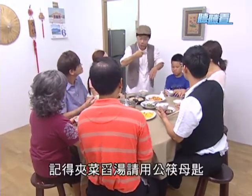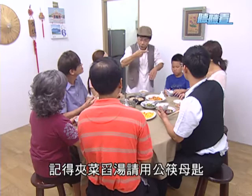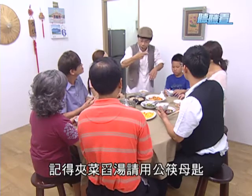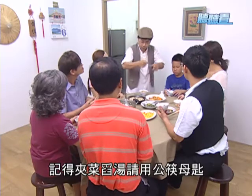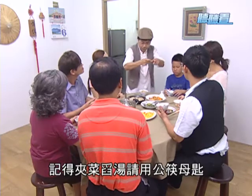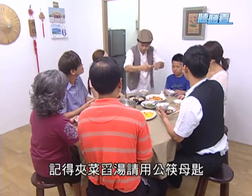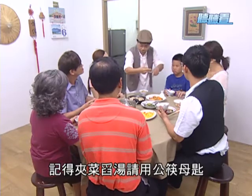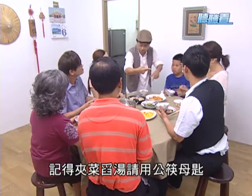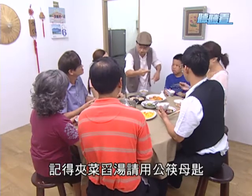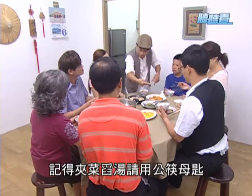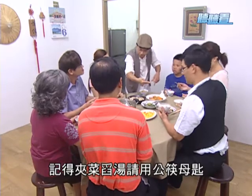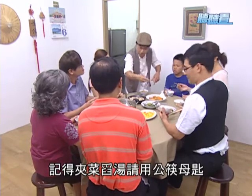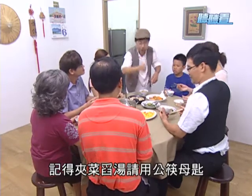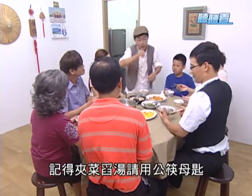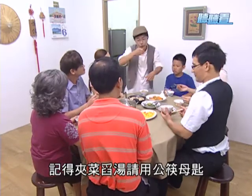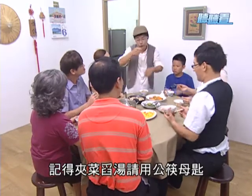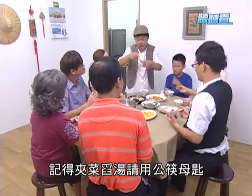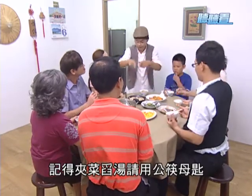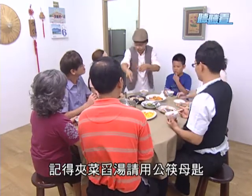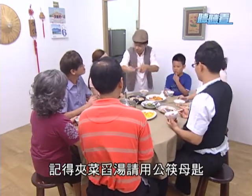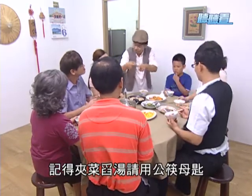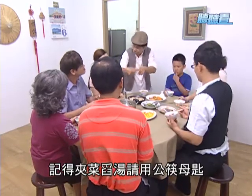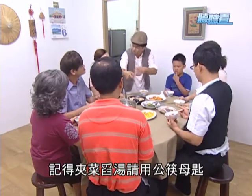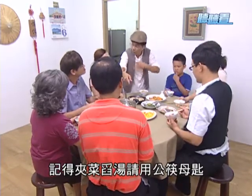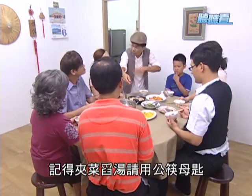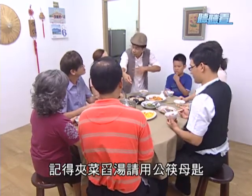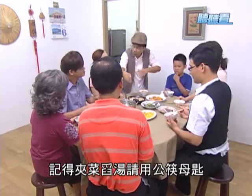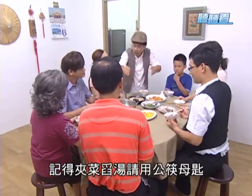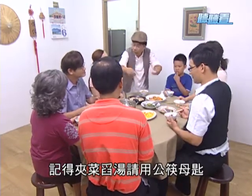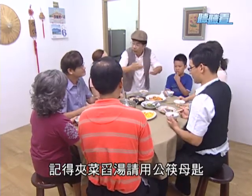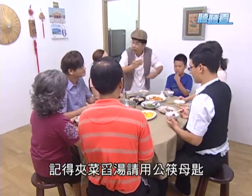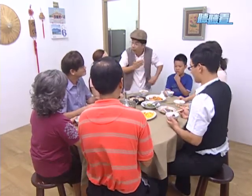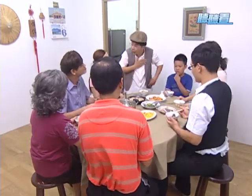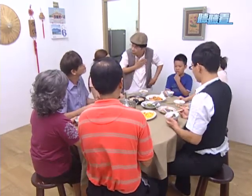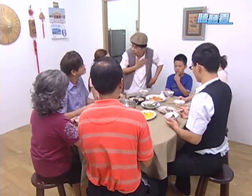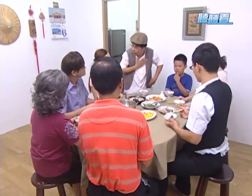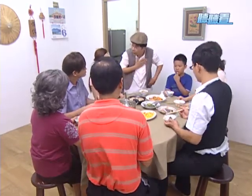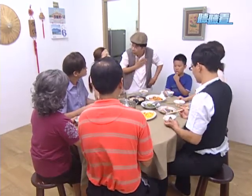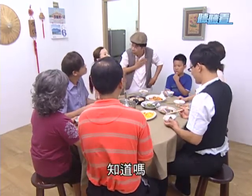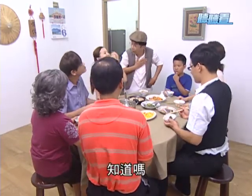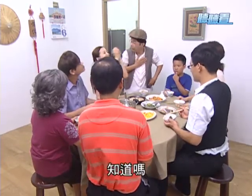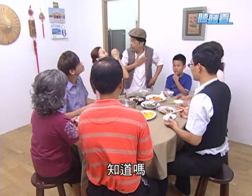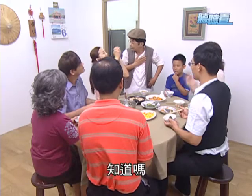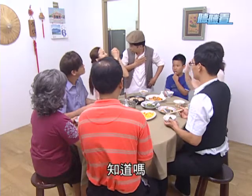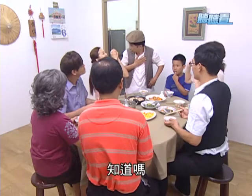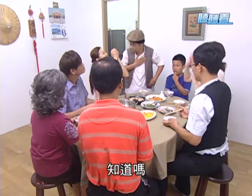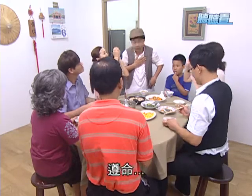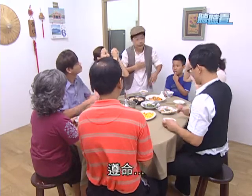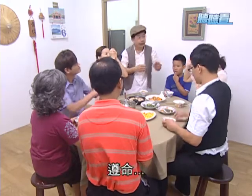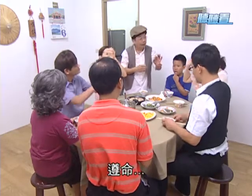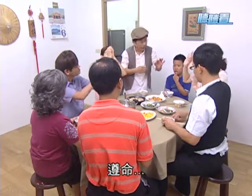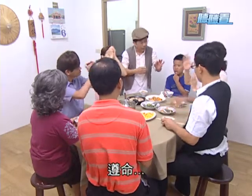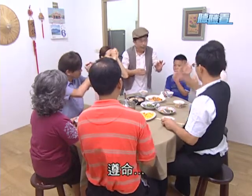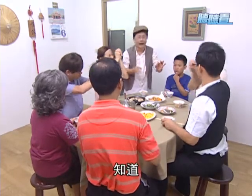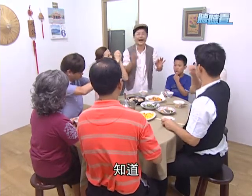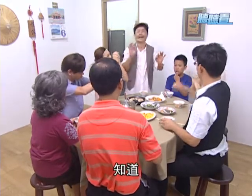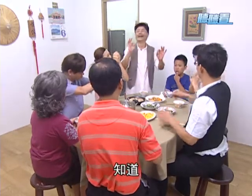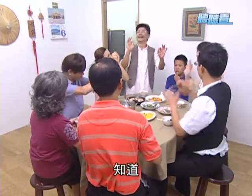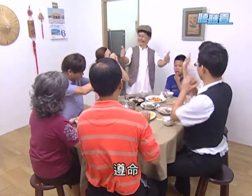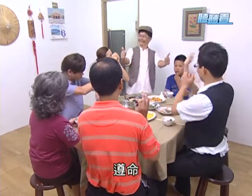汤，请用公筷母匙。哎，知道吗？ 哦，遵命， 遵命， 好好好， 遵命，